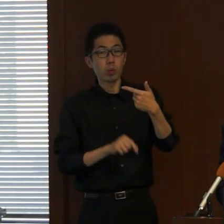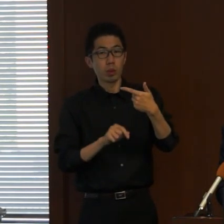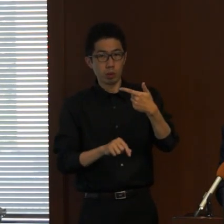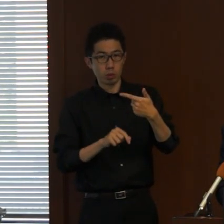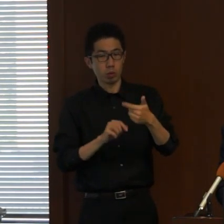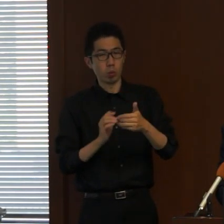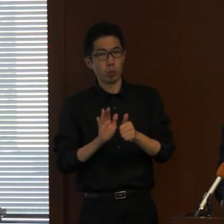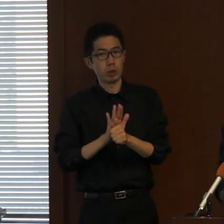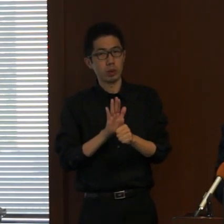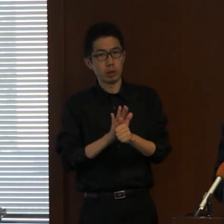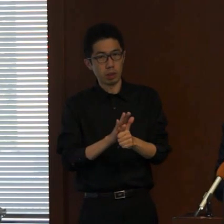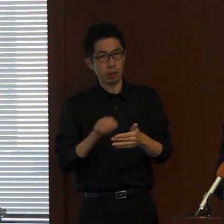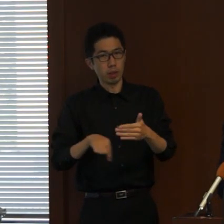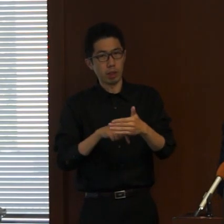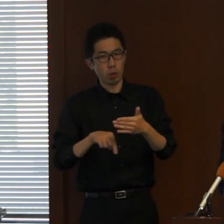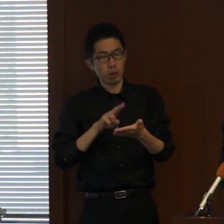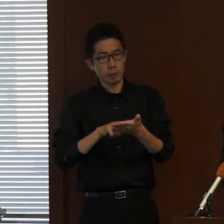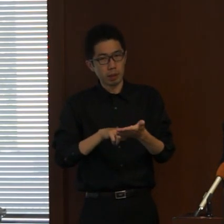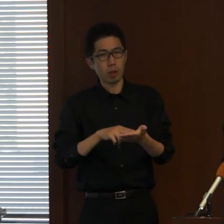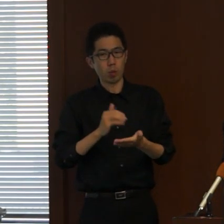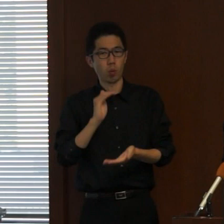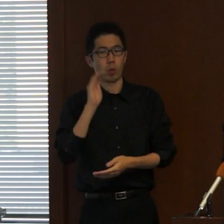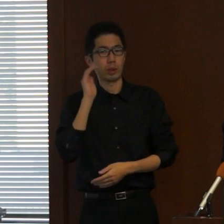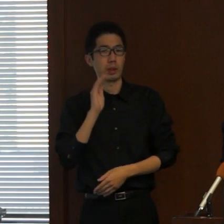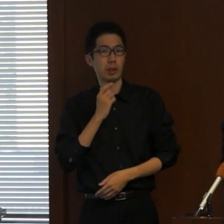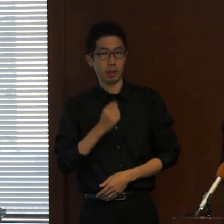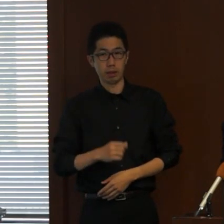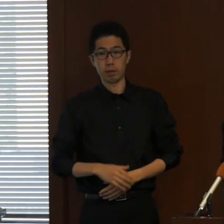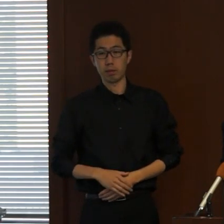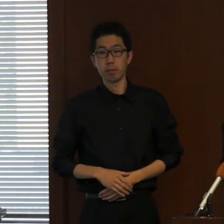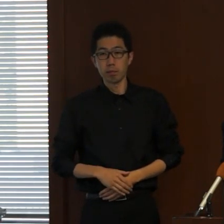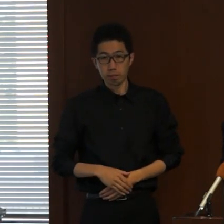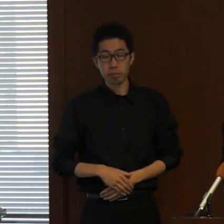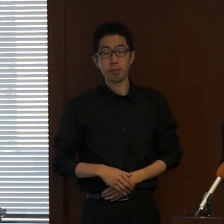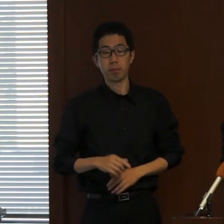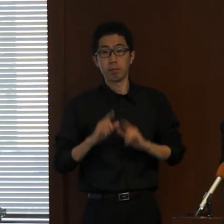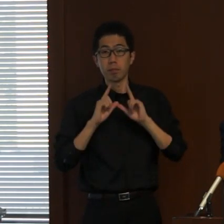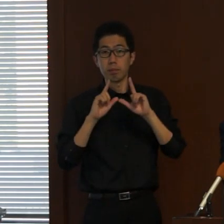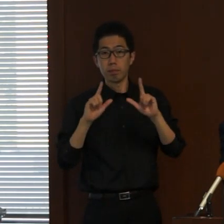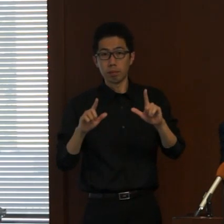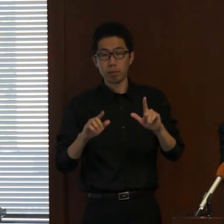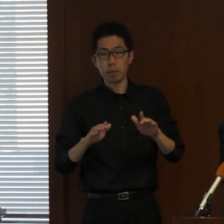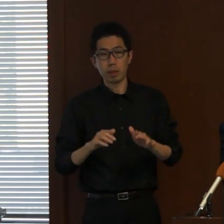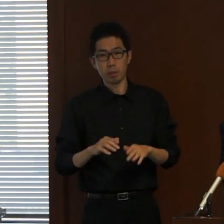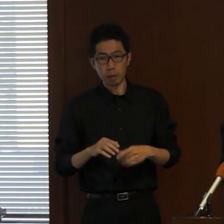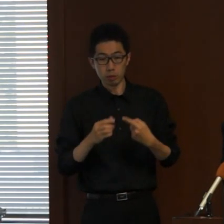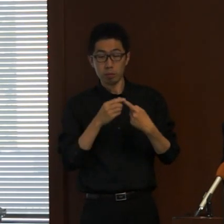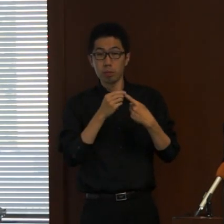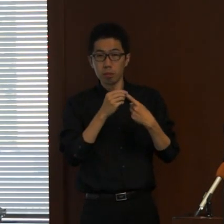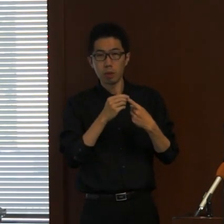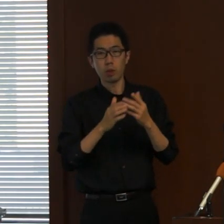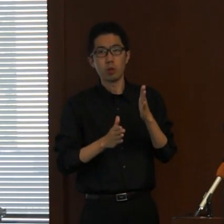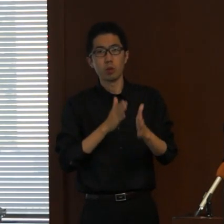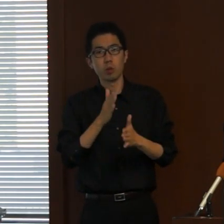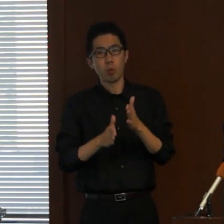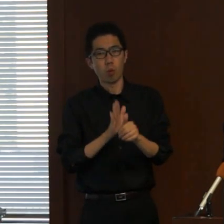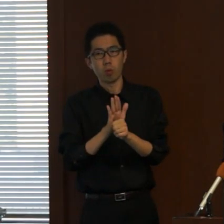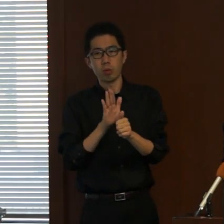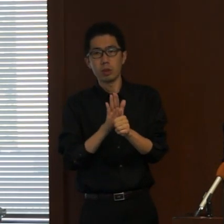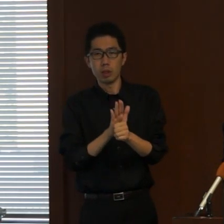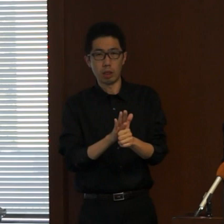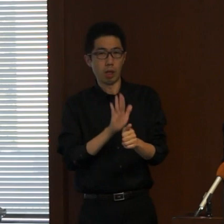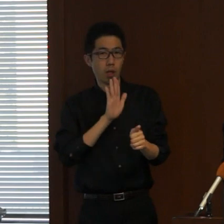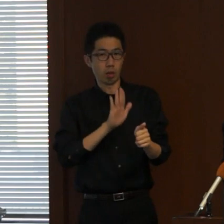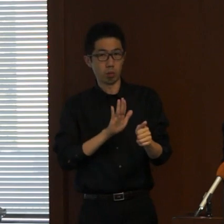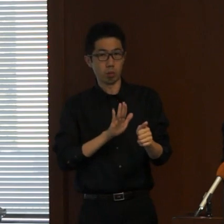が決まっているものがありましたら教えてください。 これもですね、一つ考えているのはまだスポーツ積み残っているので、例え